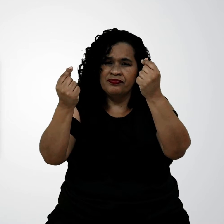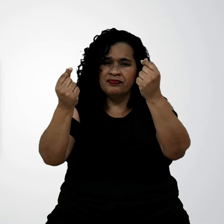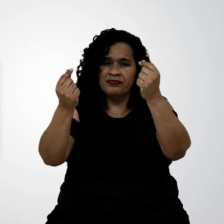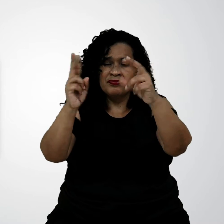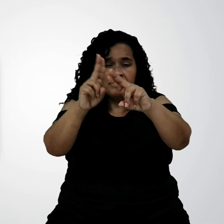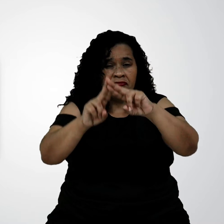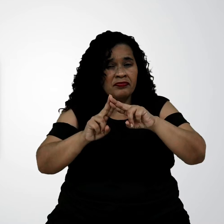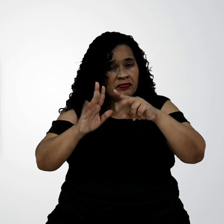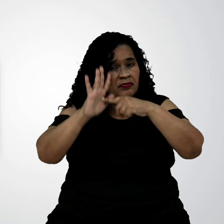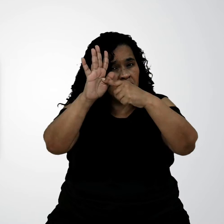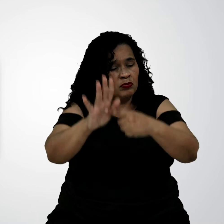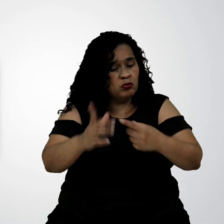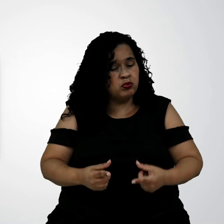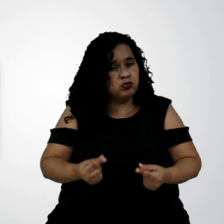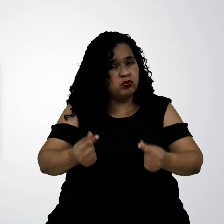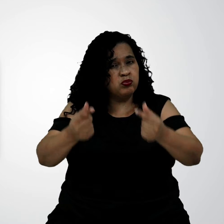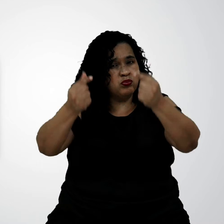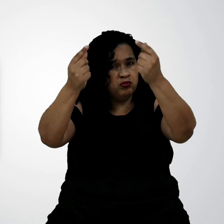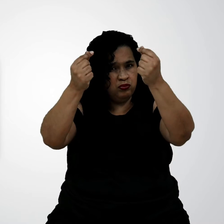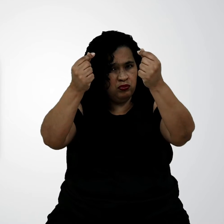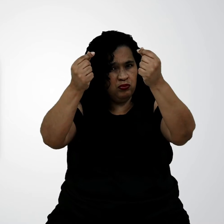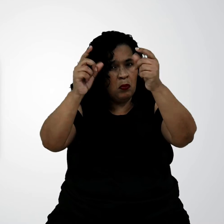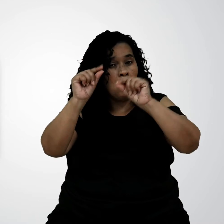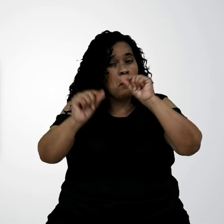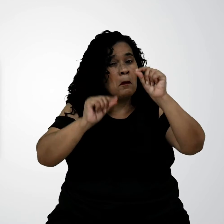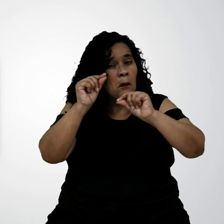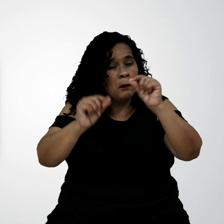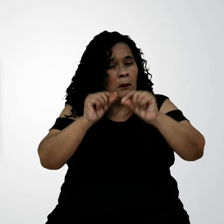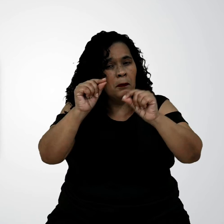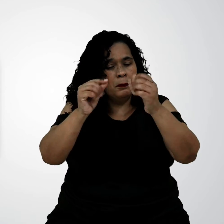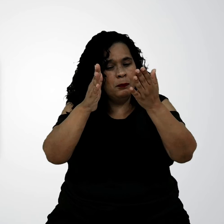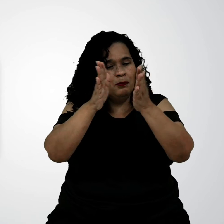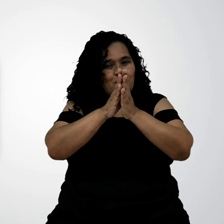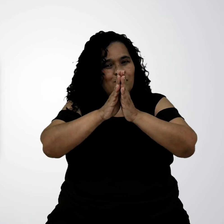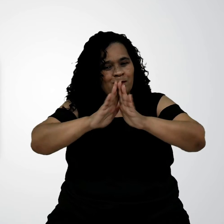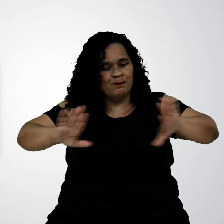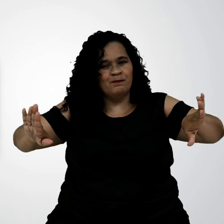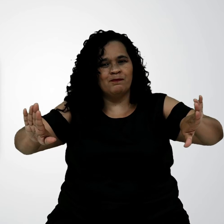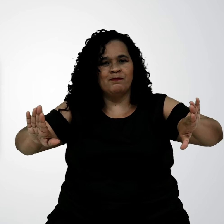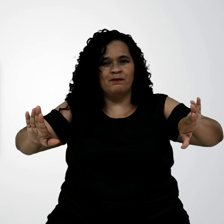maior motivo de separação de casais do mundo.